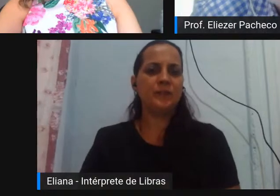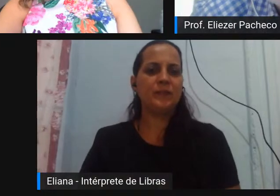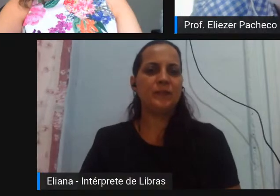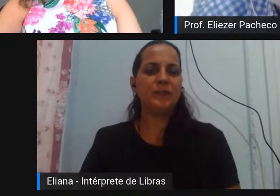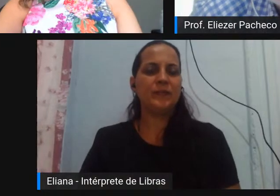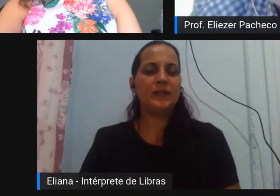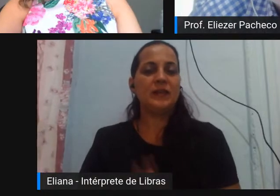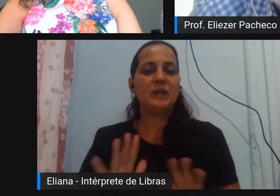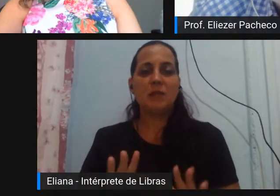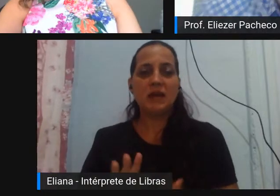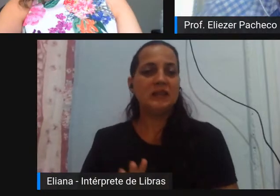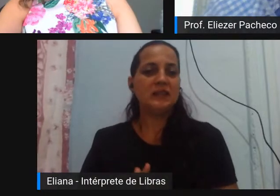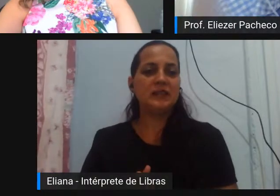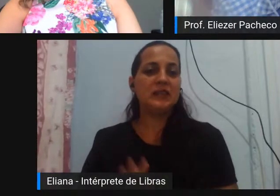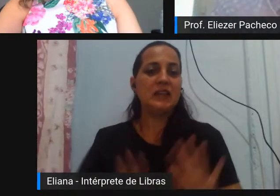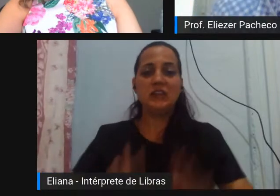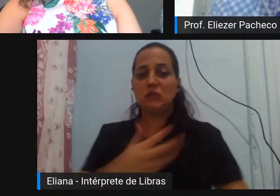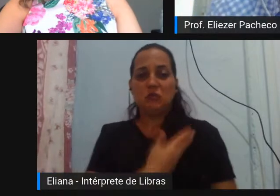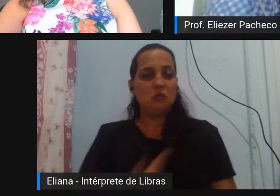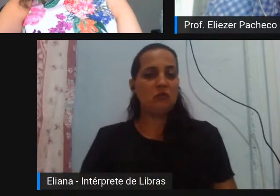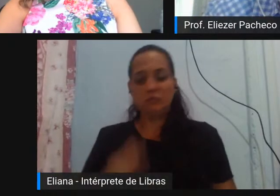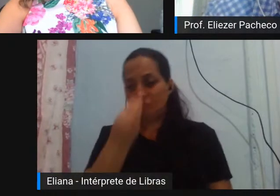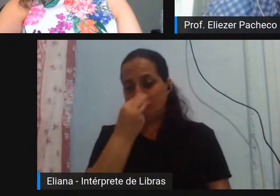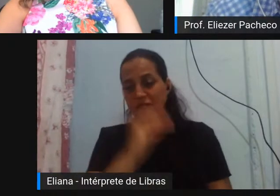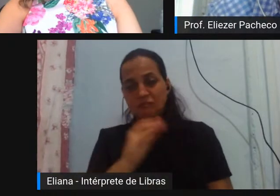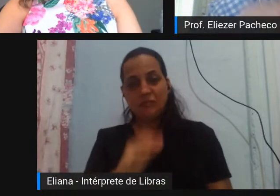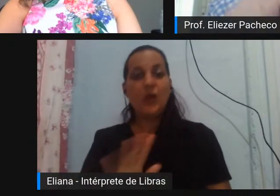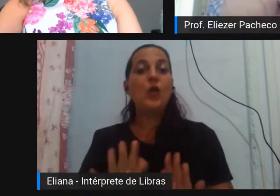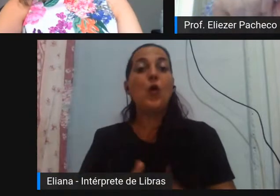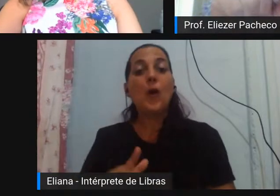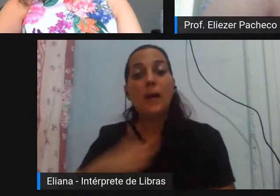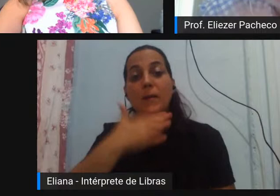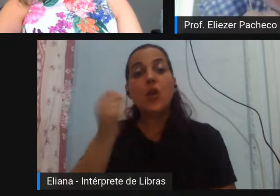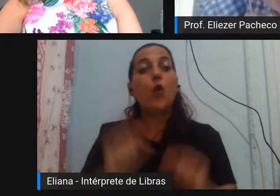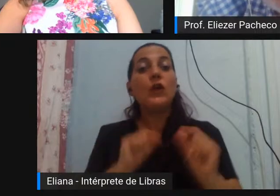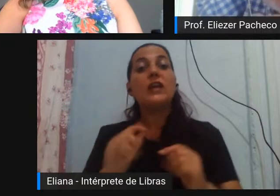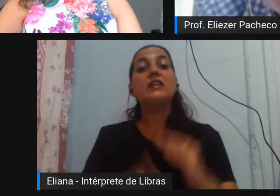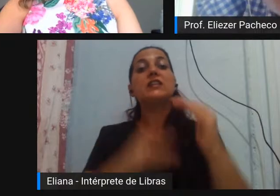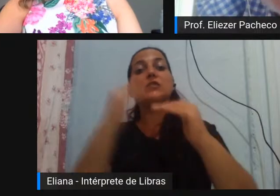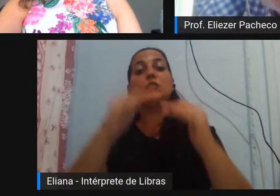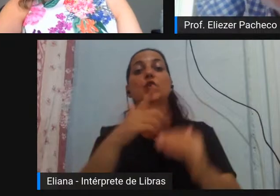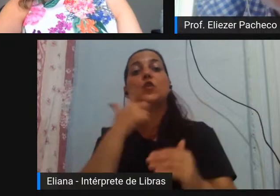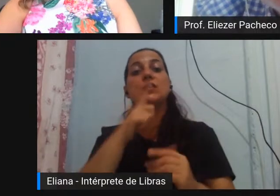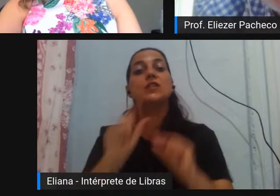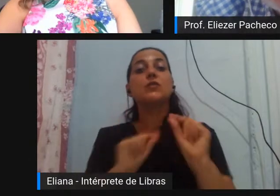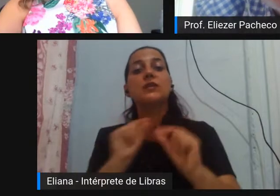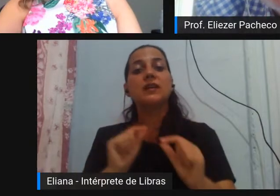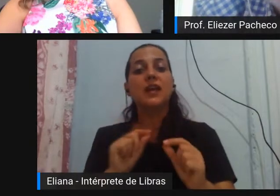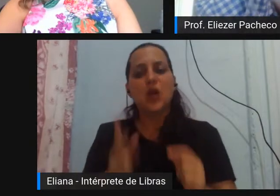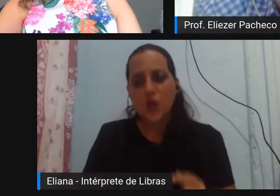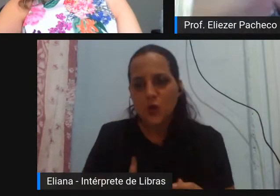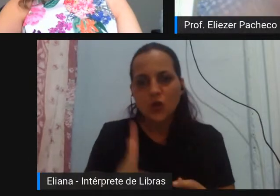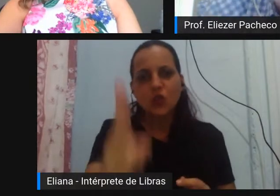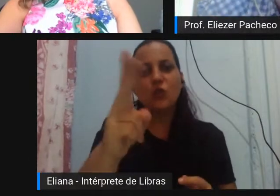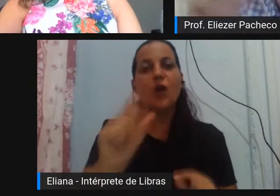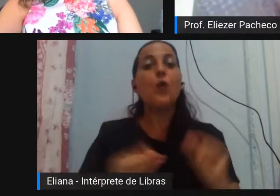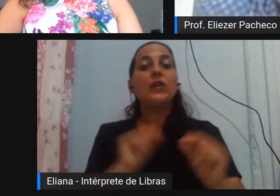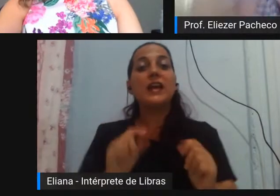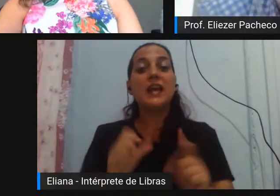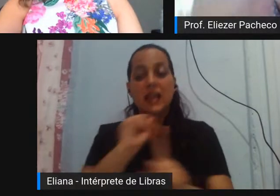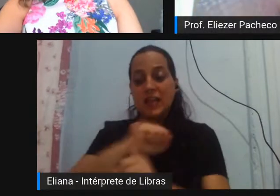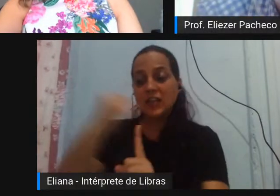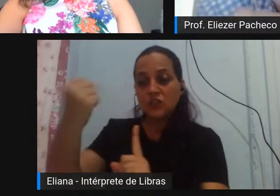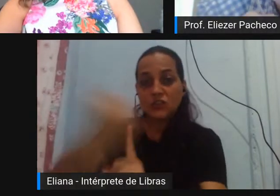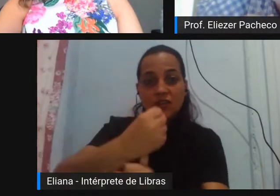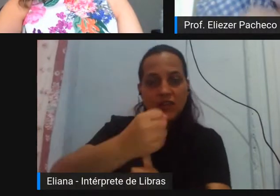cócega. O que garante a sobrevivência é a vinculação com a sociedade, é a sociedade